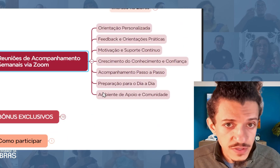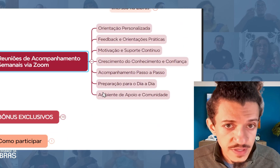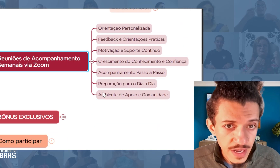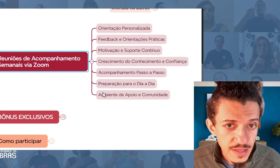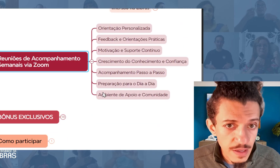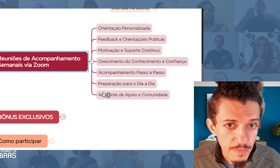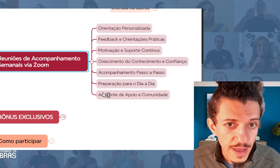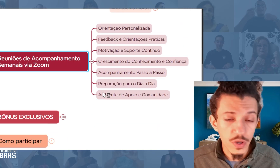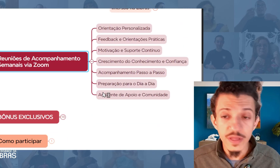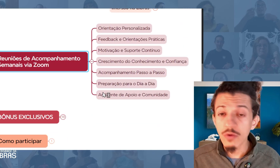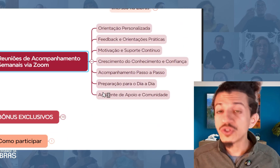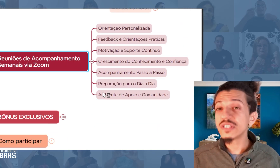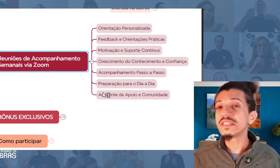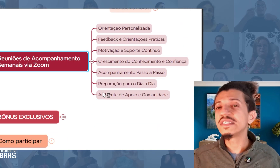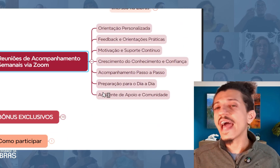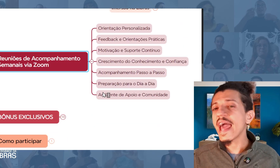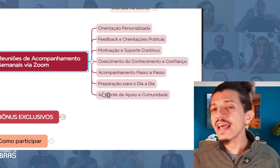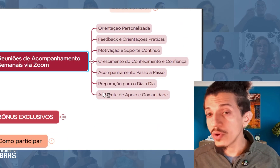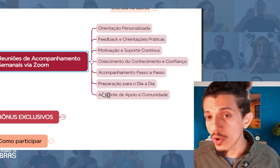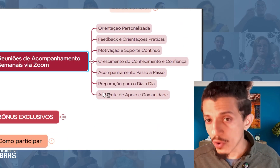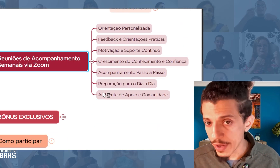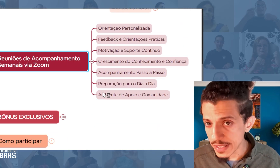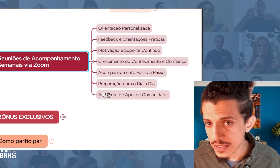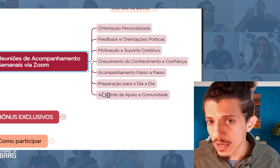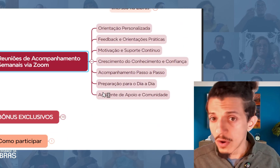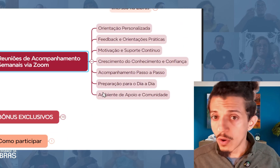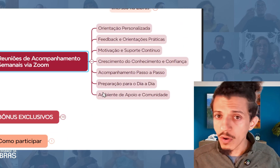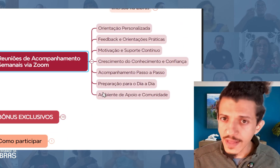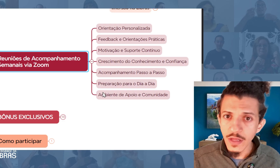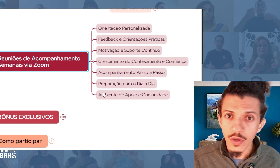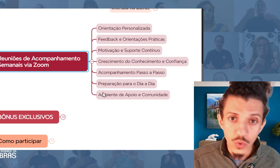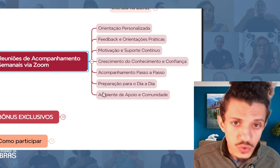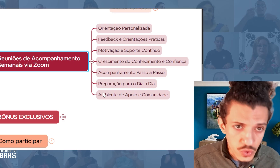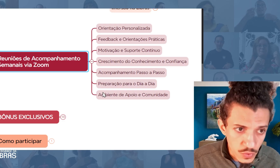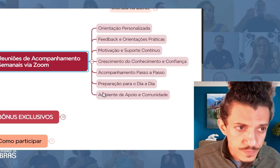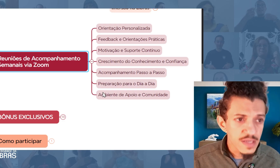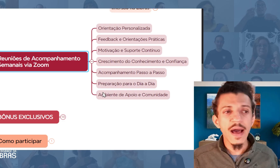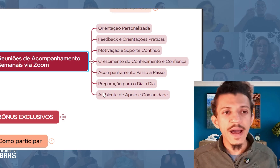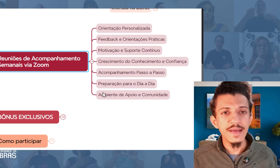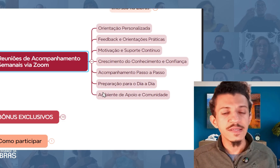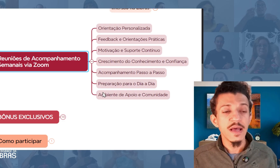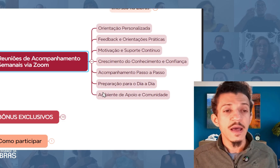ter também um total de 6 reuniões online do Zoom,